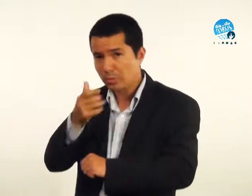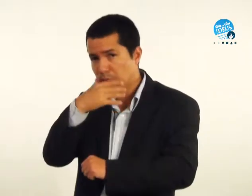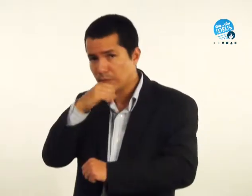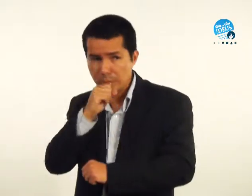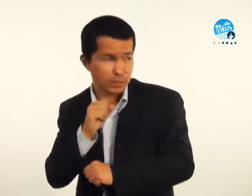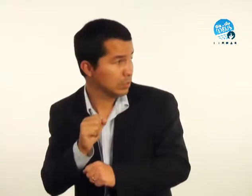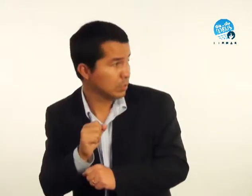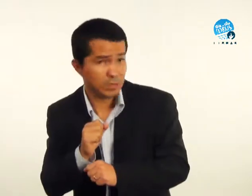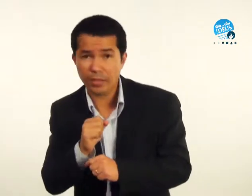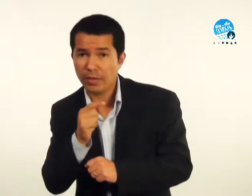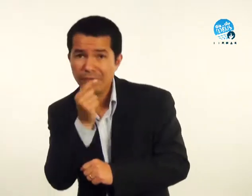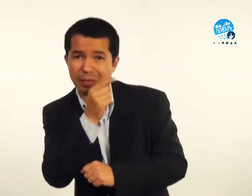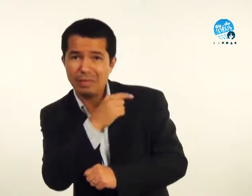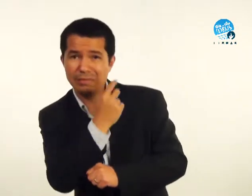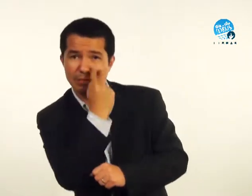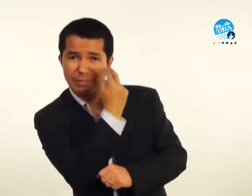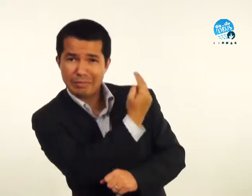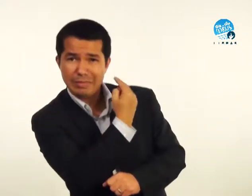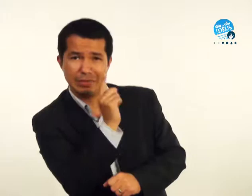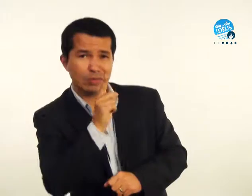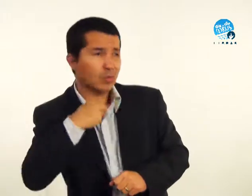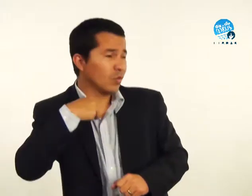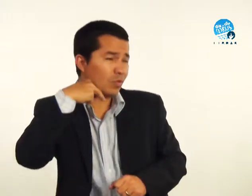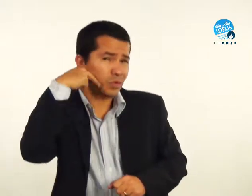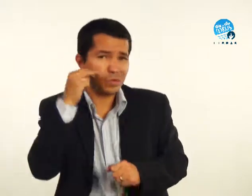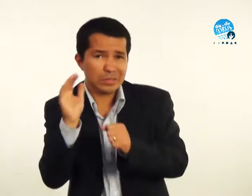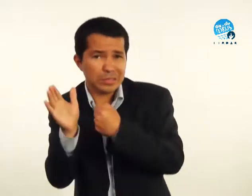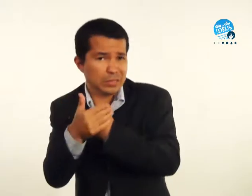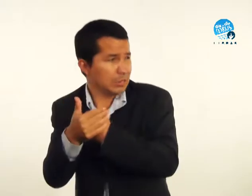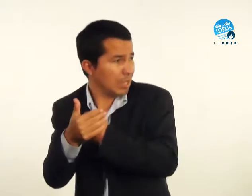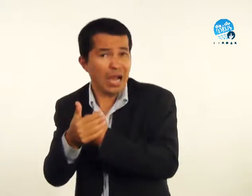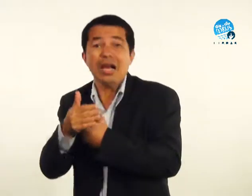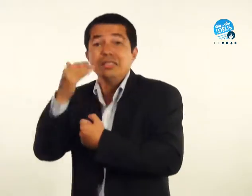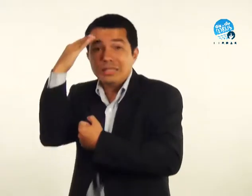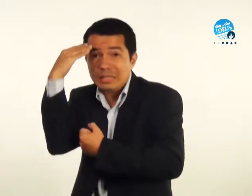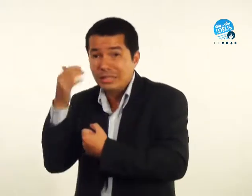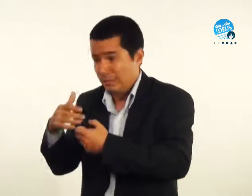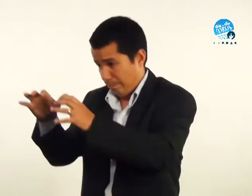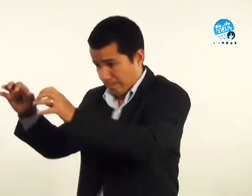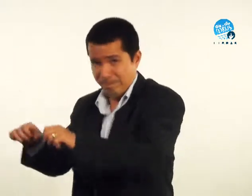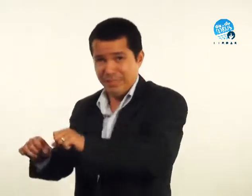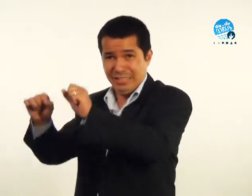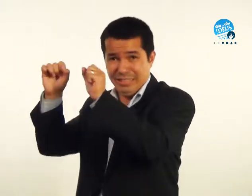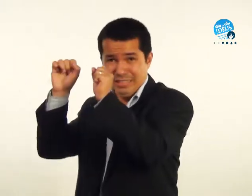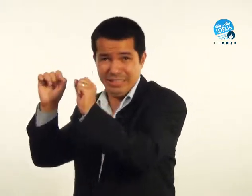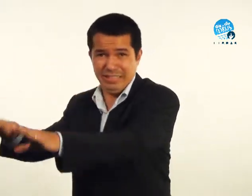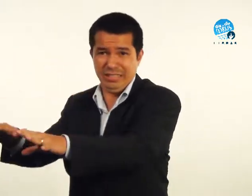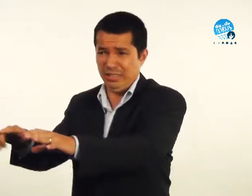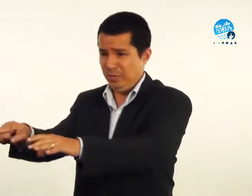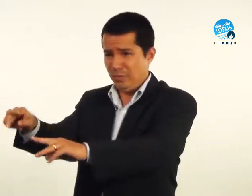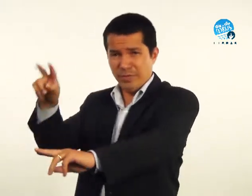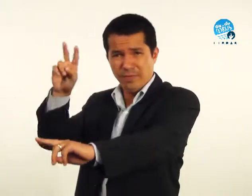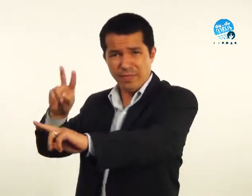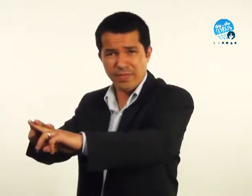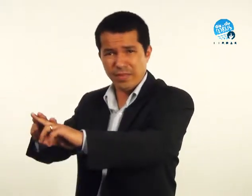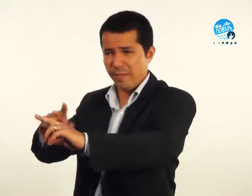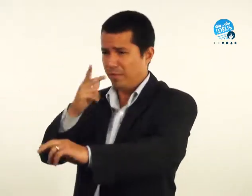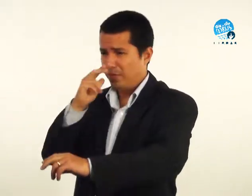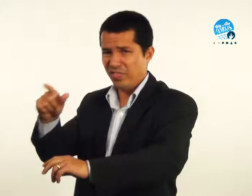do quarto e trancaram a porta, porque eles estavam com vergonha. E disseram para ele: você está bêbado,